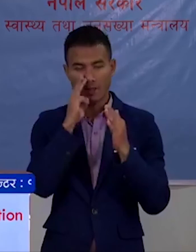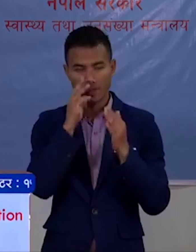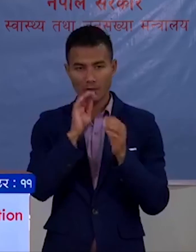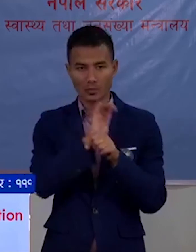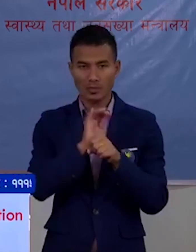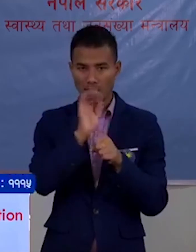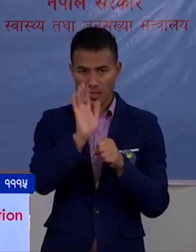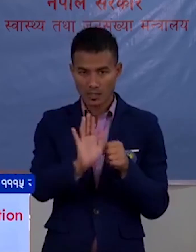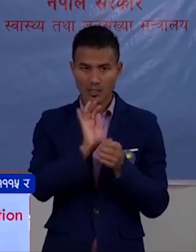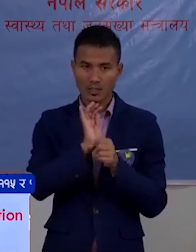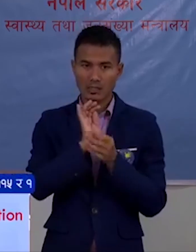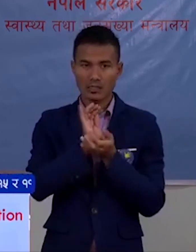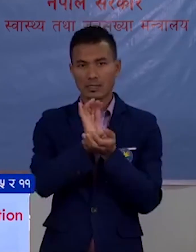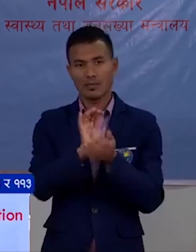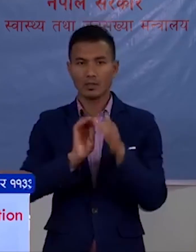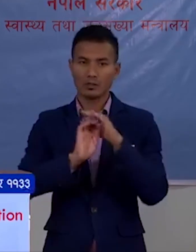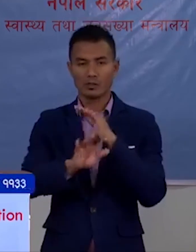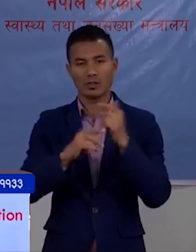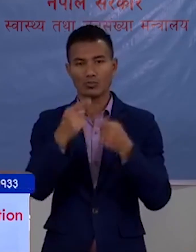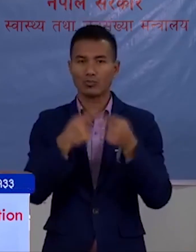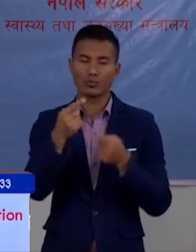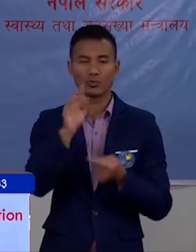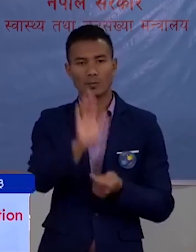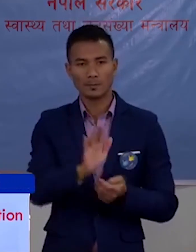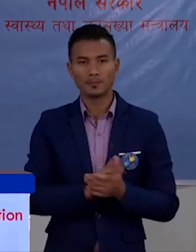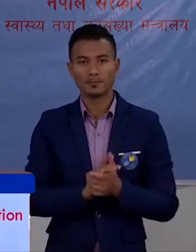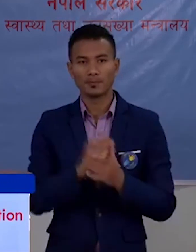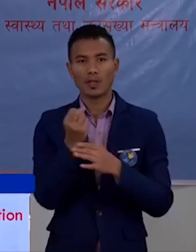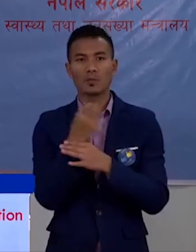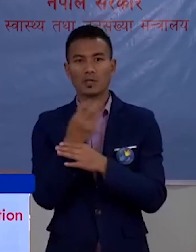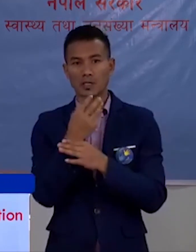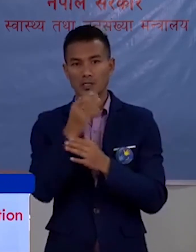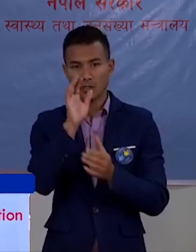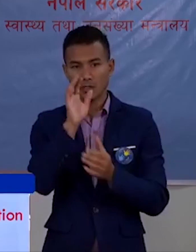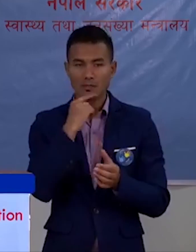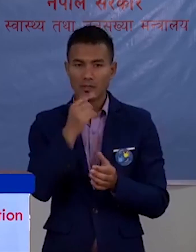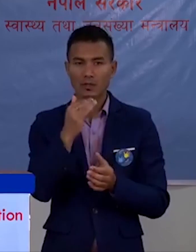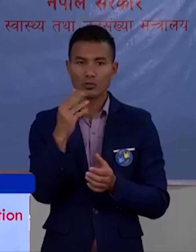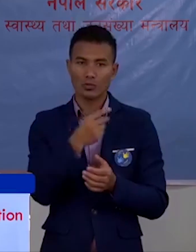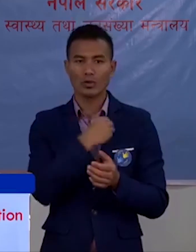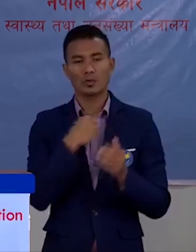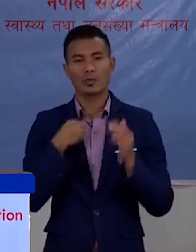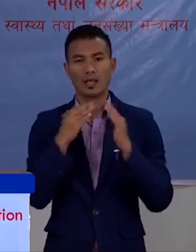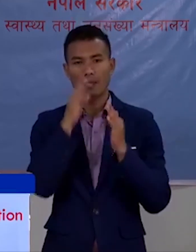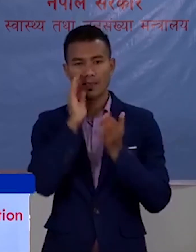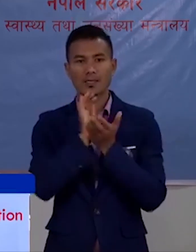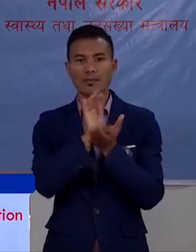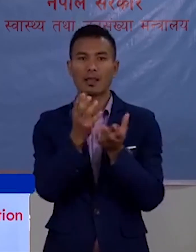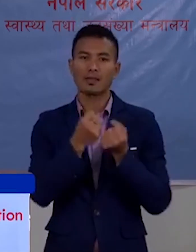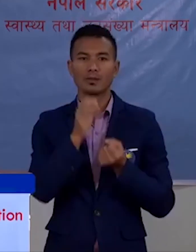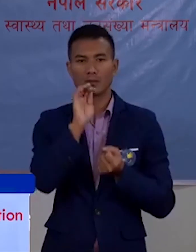त्यो सेवा सञ्चालनमा छ र इमर्जेन्सी परेको खण्डमा तुरुन्त अस्पताल आएर सेवा लिन सकिन्छ।